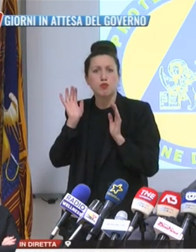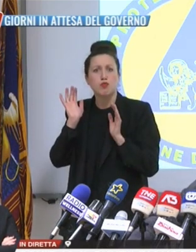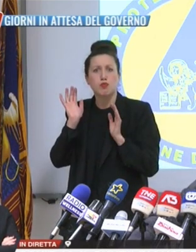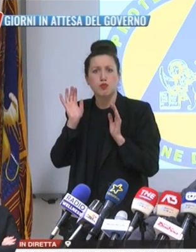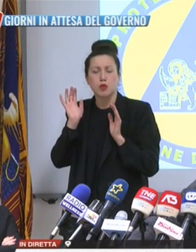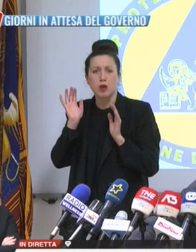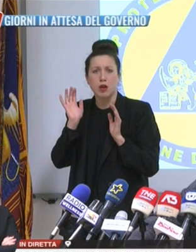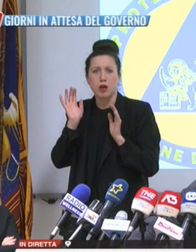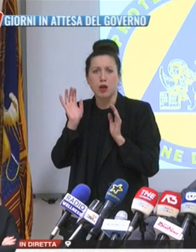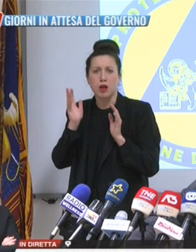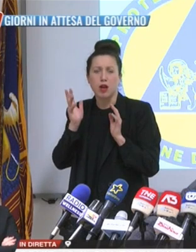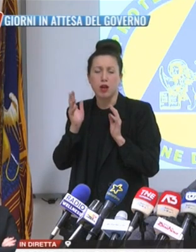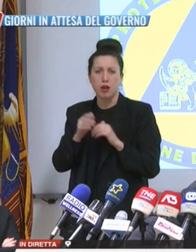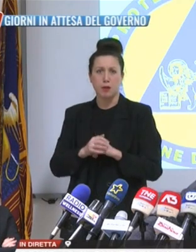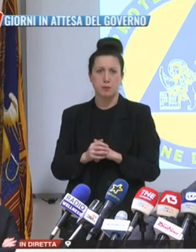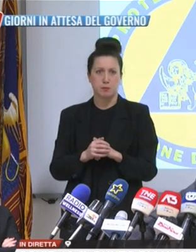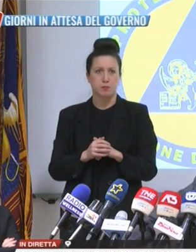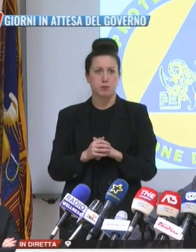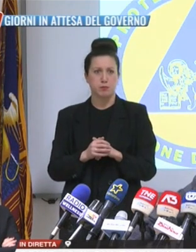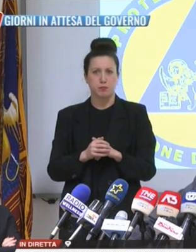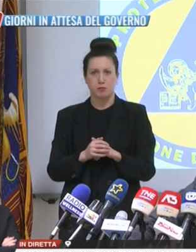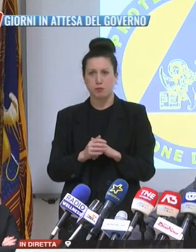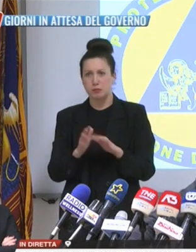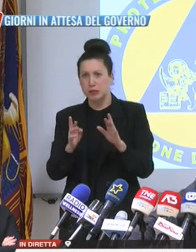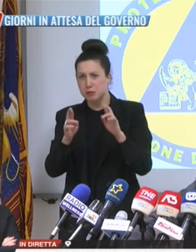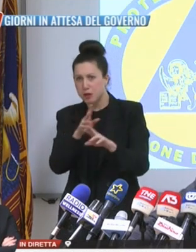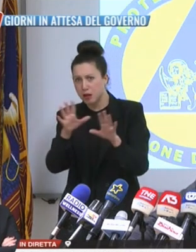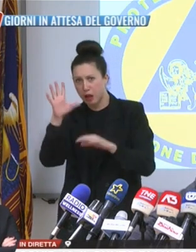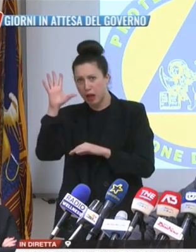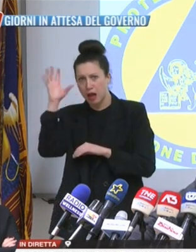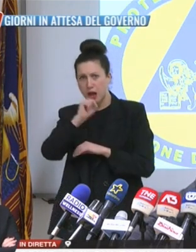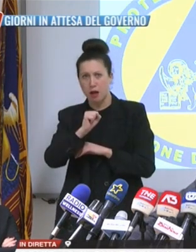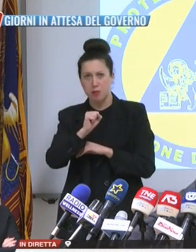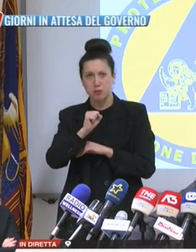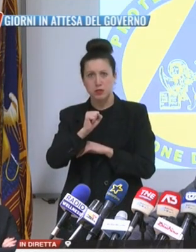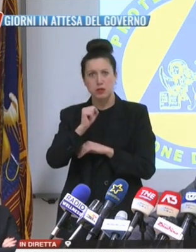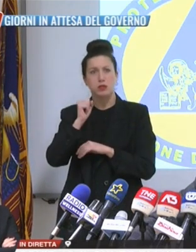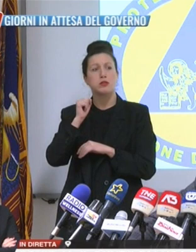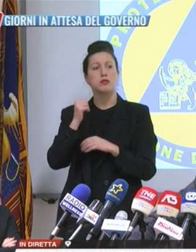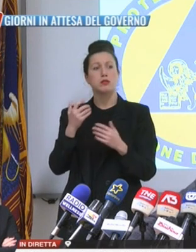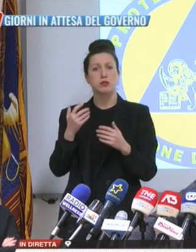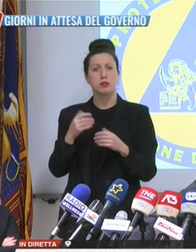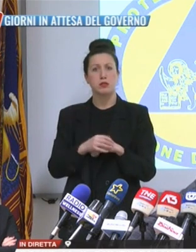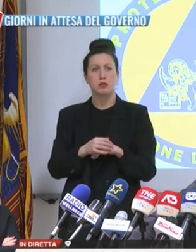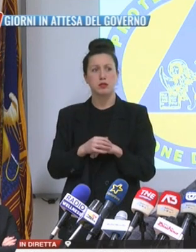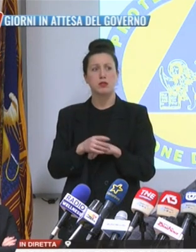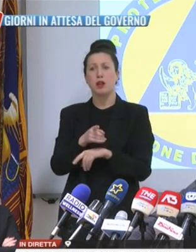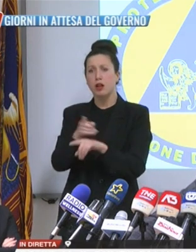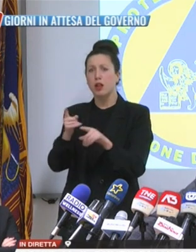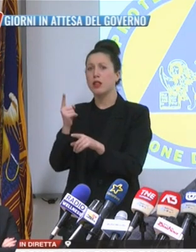conseguenze? A buon intenditor poche parole. So che sono preoccupati, dormano preoccupati.